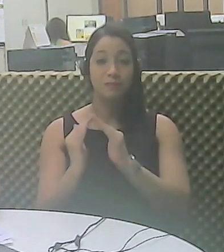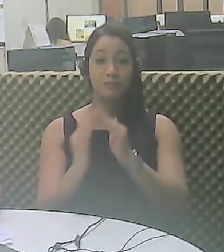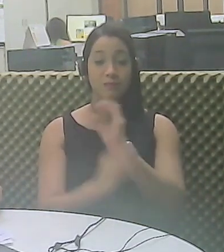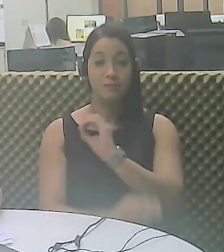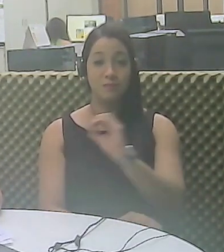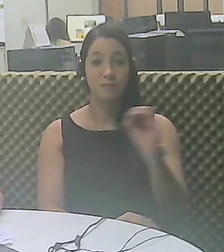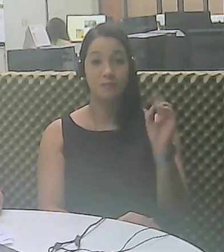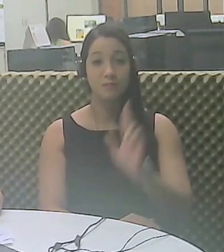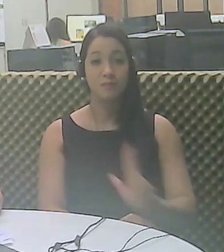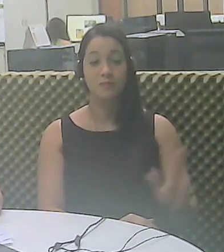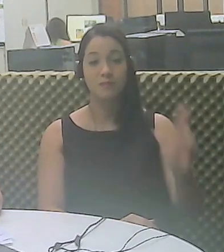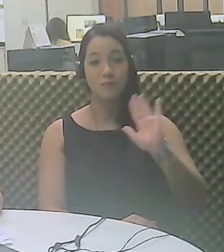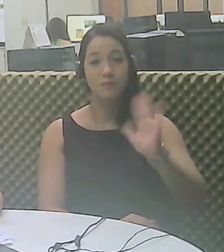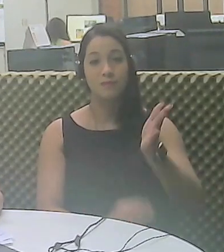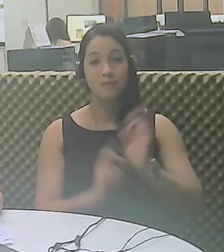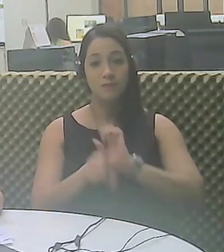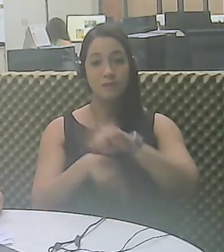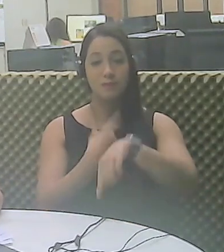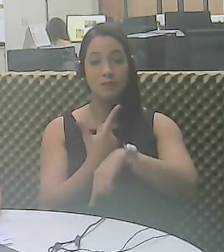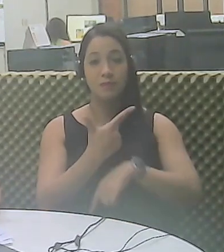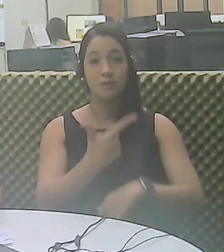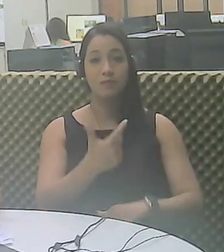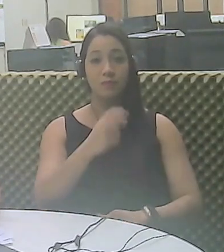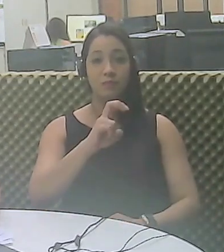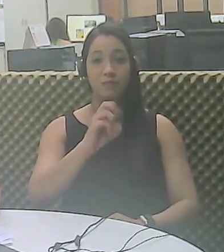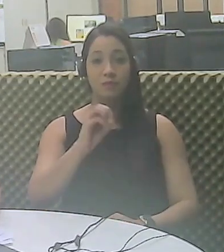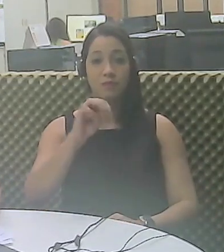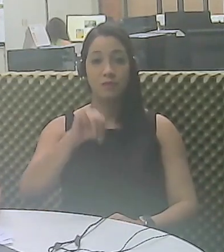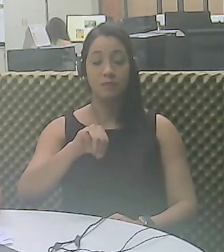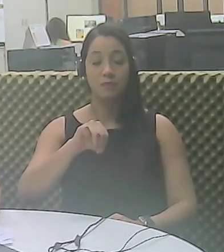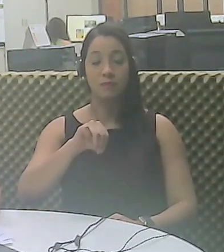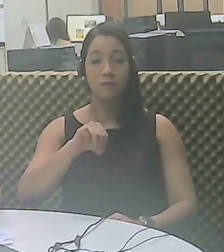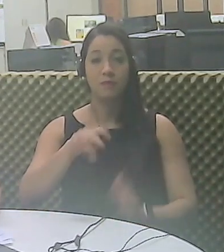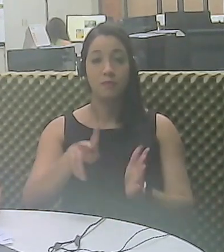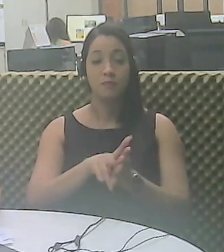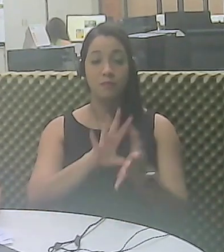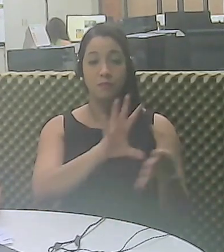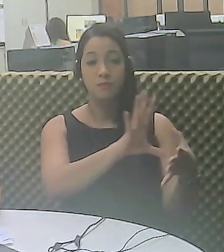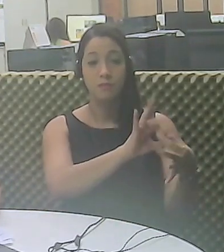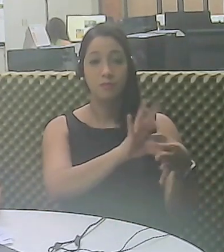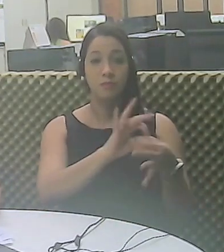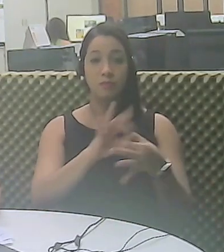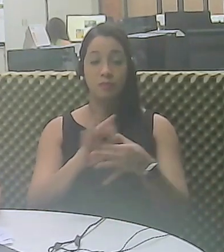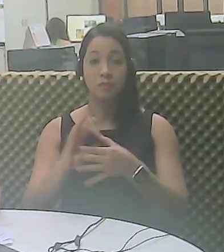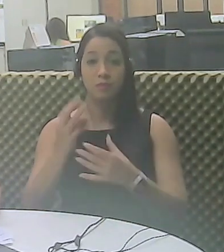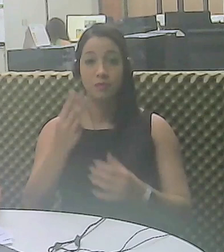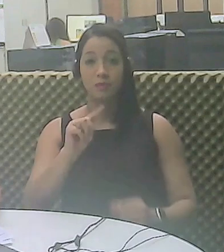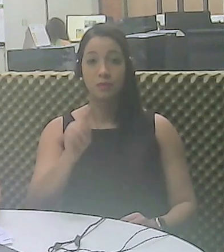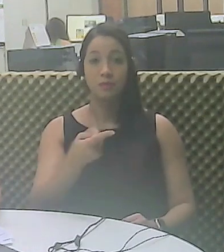oeste de Uberlândia, já avançou 250 metros de rede instalada de um total de